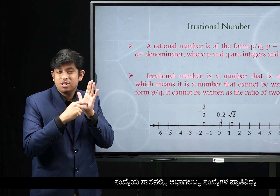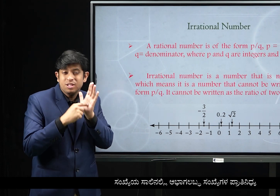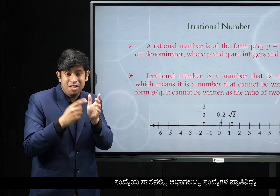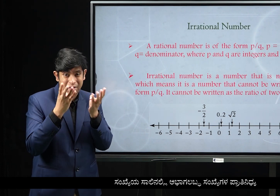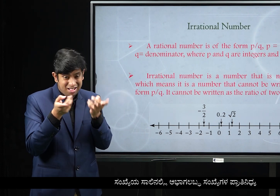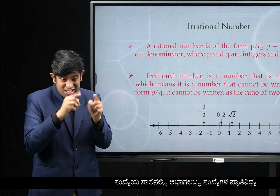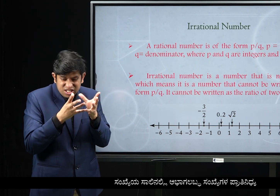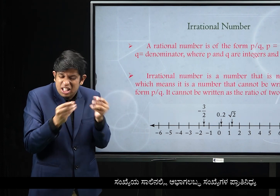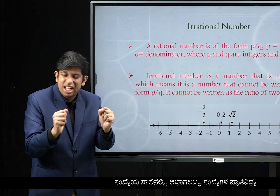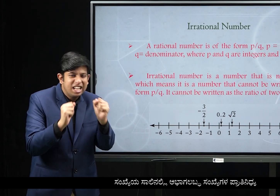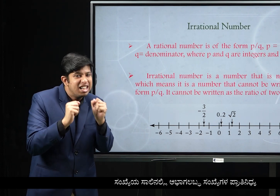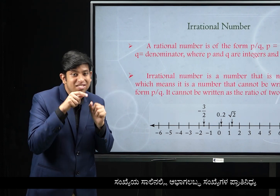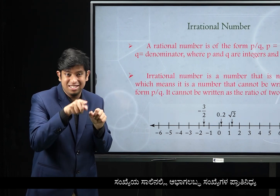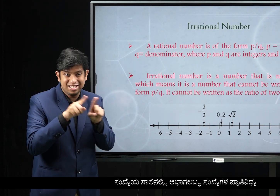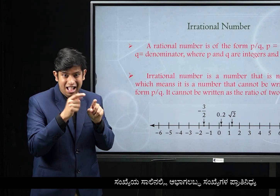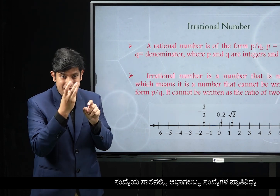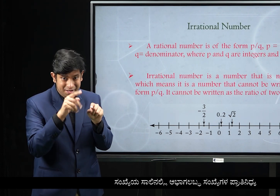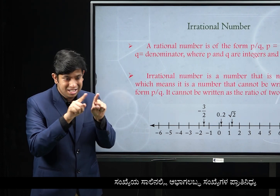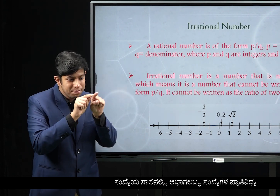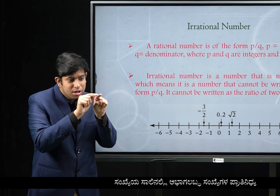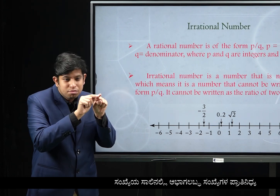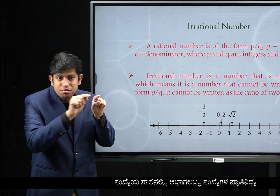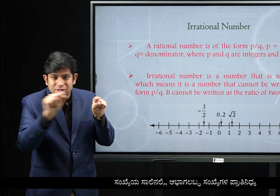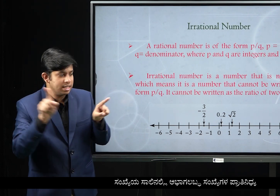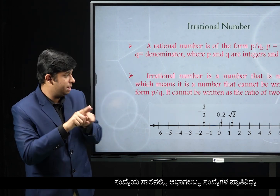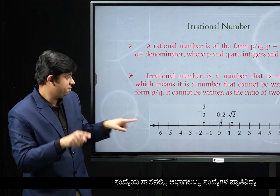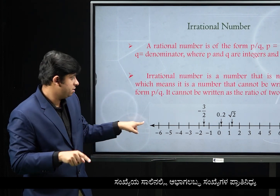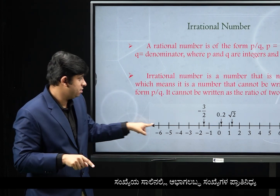ಸಂಖ್ಯೆಯ ಸಾಲಿನಲ್ಲಿ ಅಭಾಗಲಬ್ಧ ಸಂಖ್ಯೆಗಳ ಪ್ರಾತಿನಿಧ್ಯ.